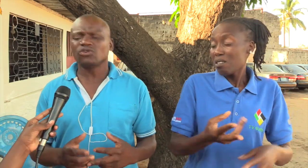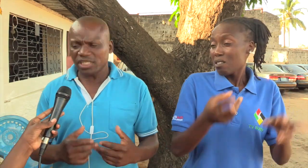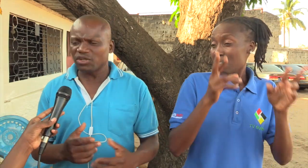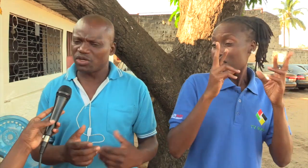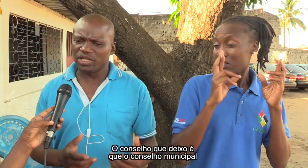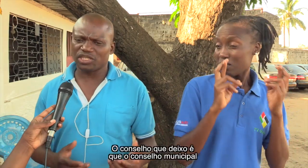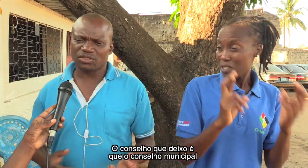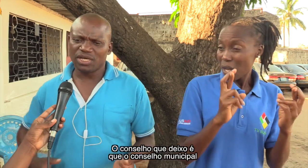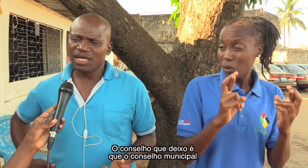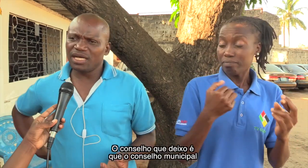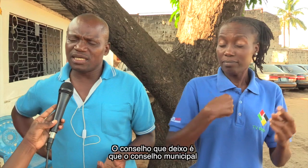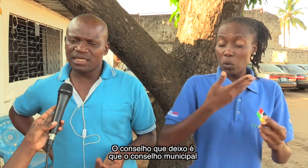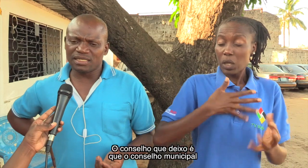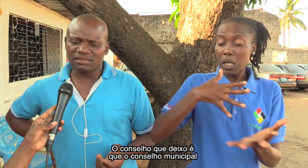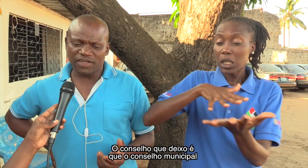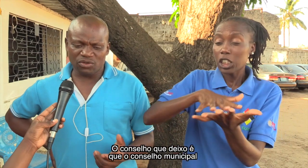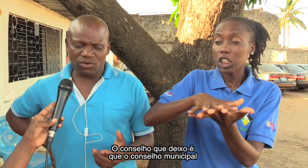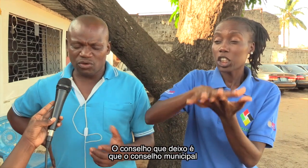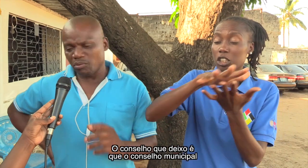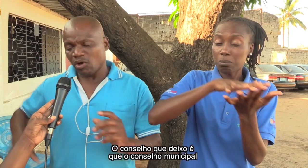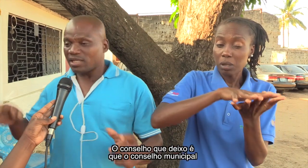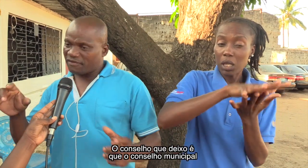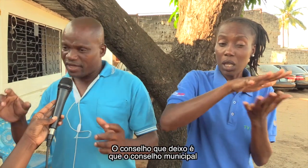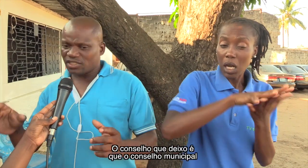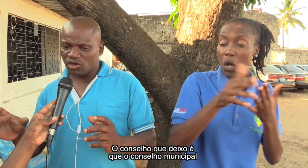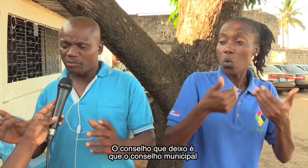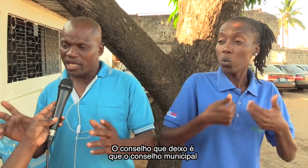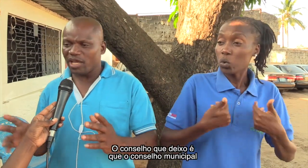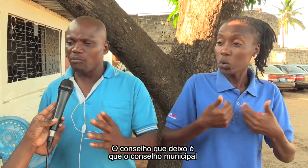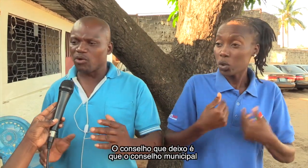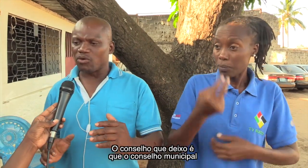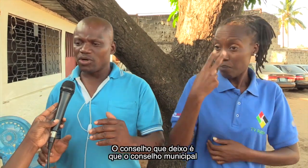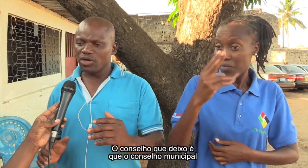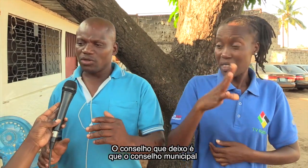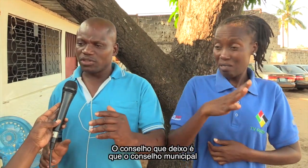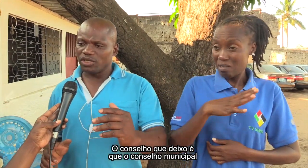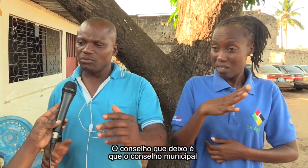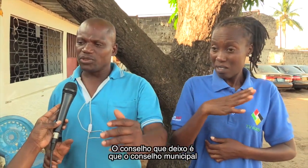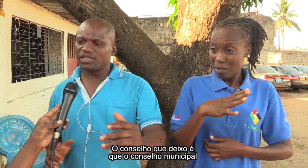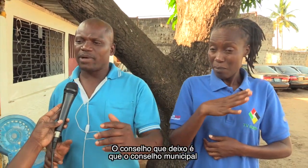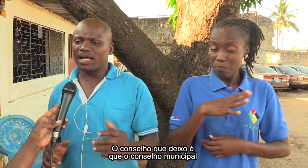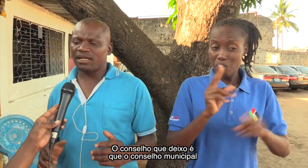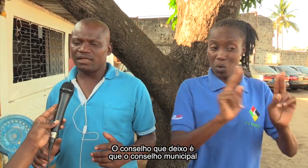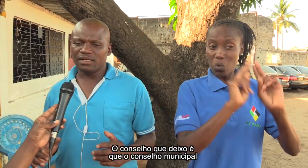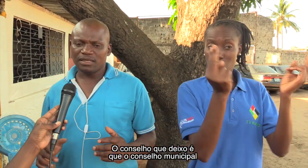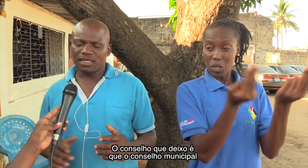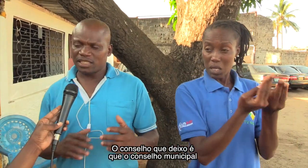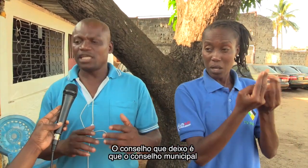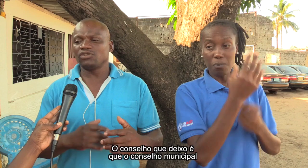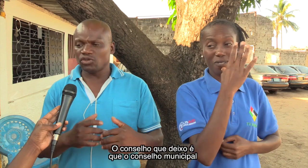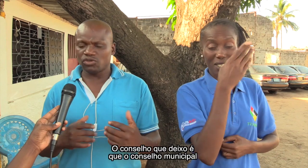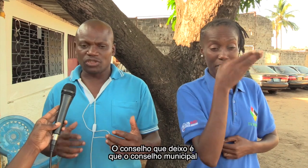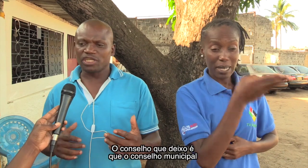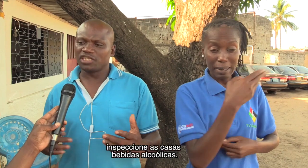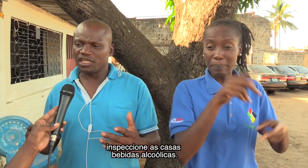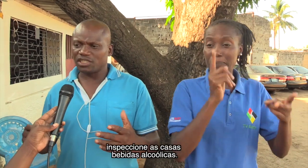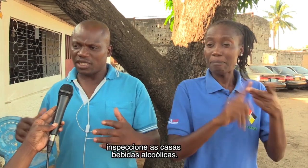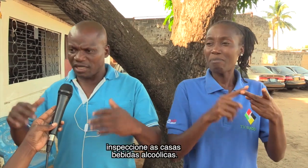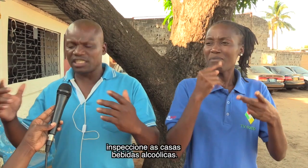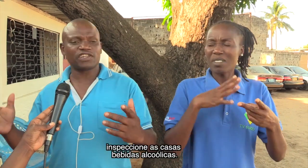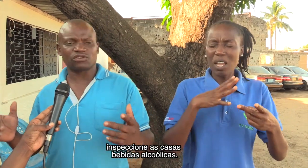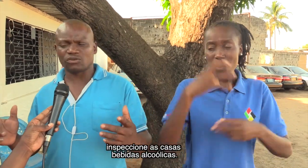O conselho que eu deixo é que, de facto, veja só que peguei um pouco do conselho municipal, dos nossos